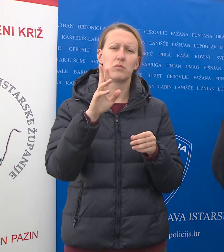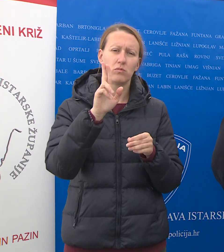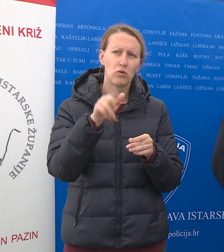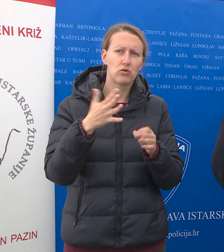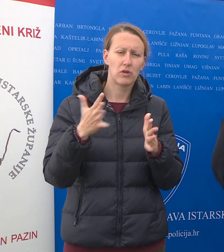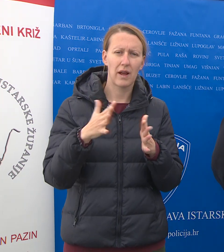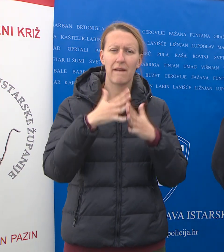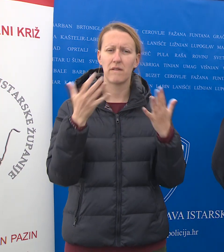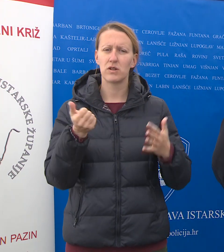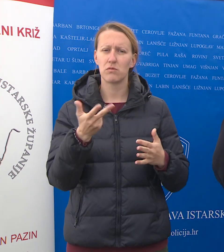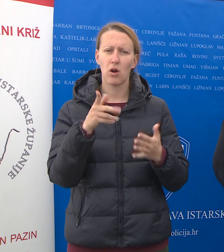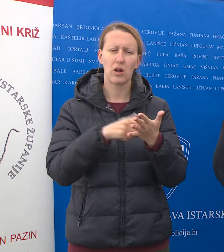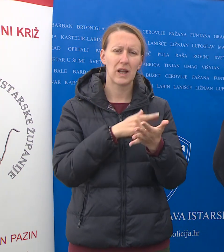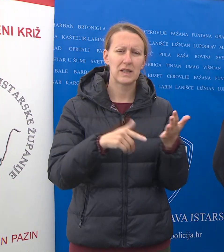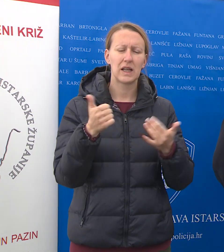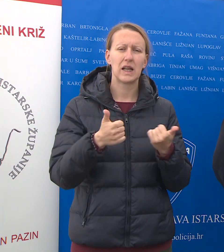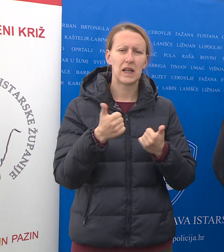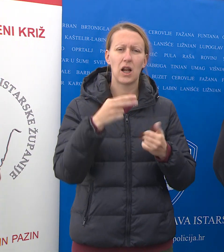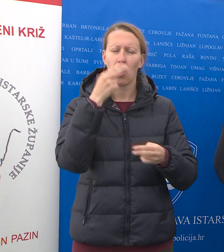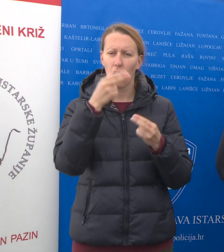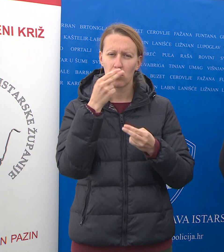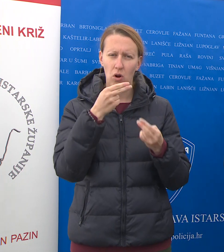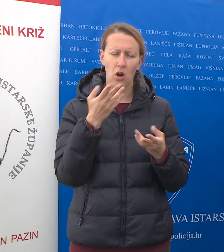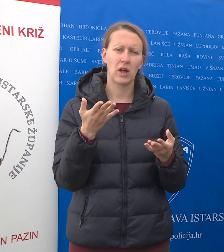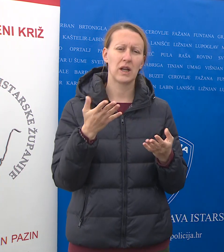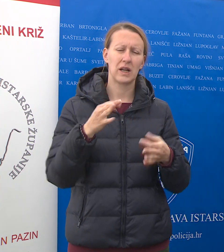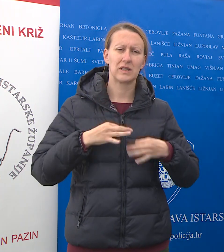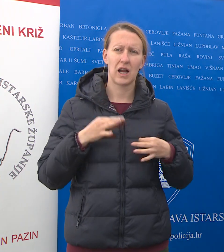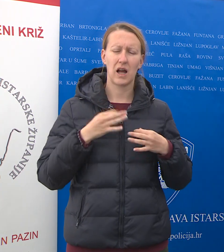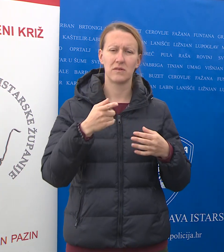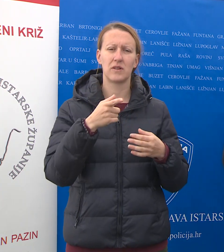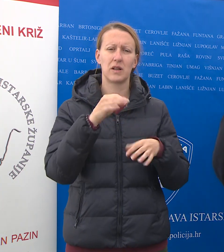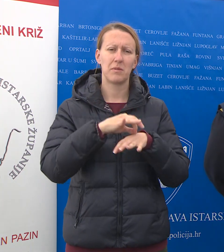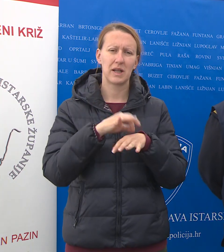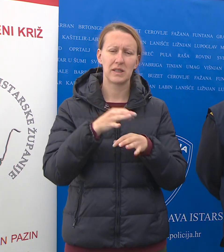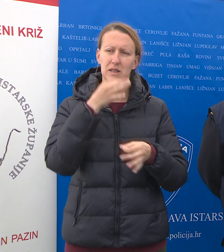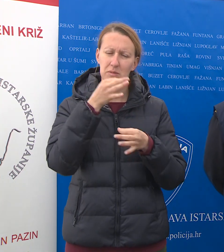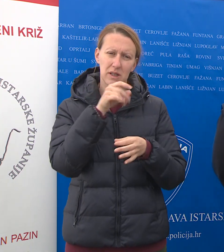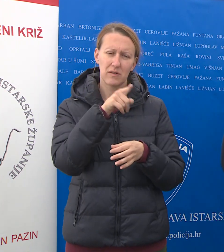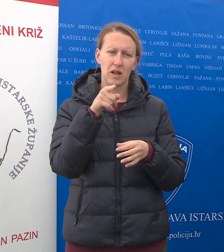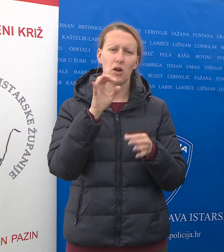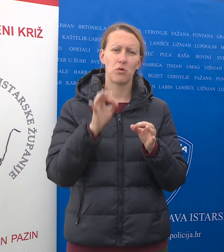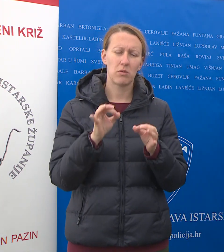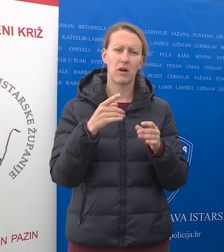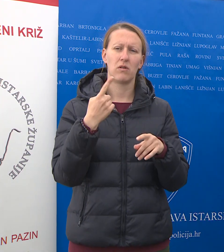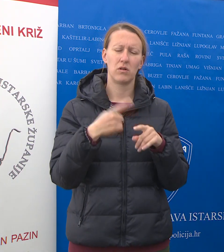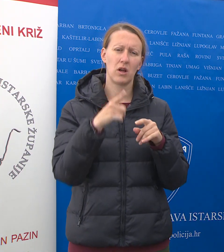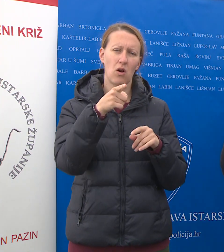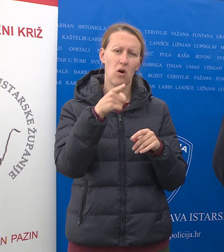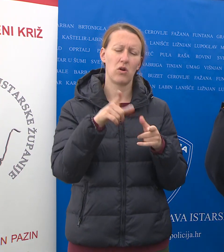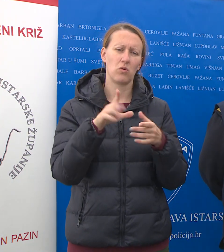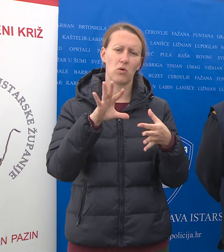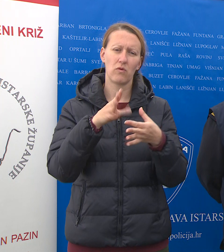podloženi nekim većim brojem testiranja ili kontroliranja zdravstvenih, odnosno medicinskih ispitivanja upravo jer su